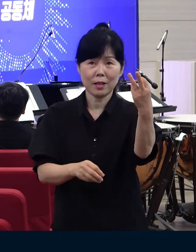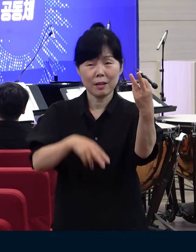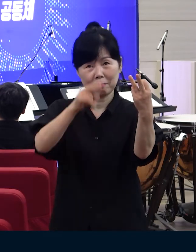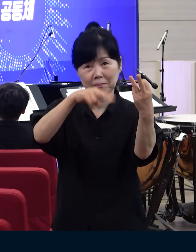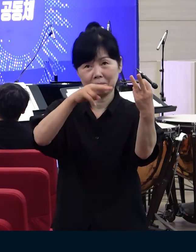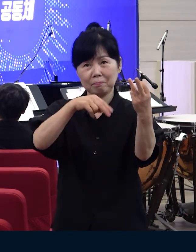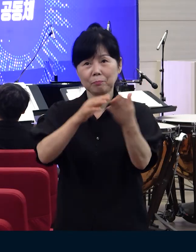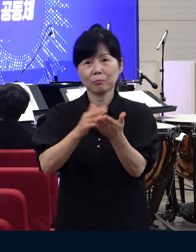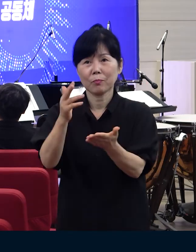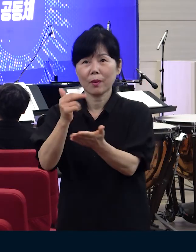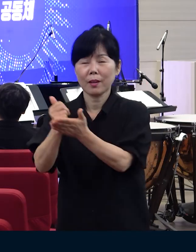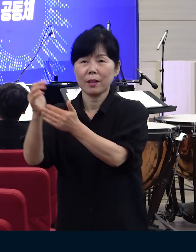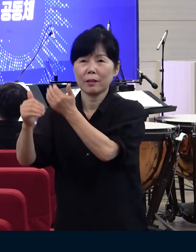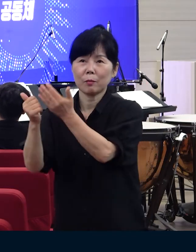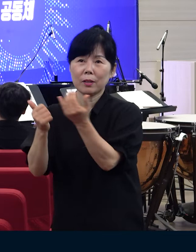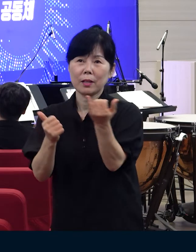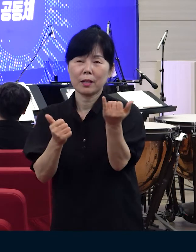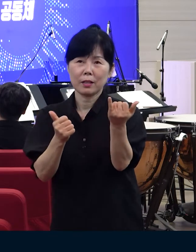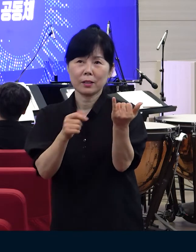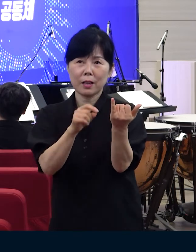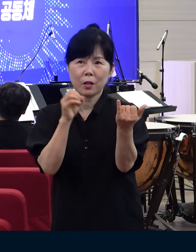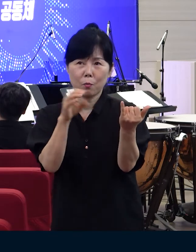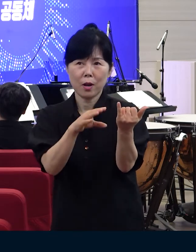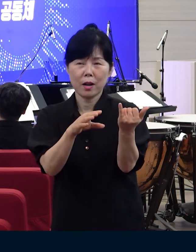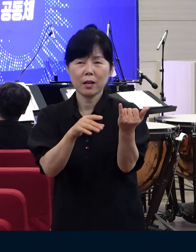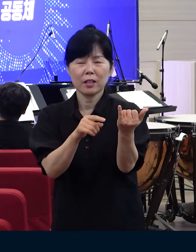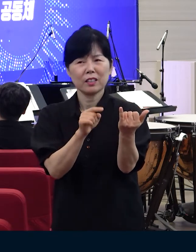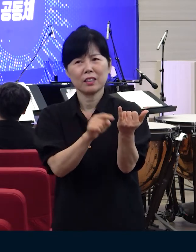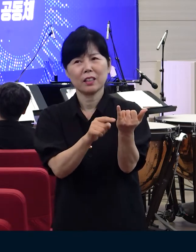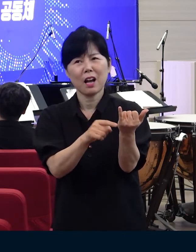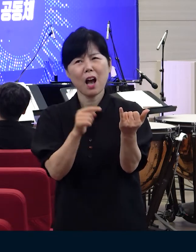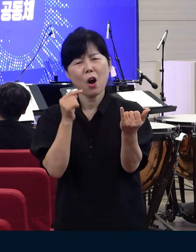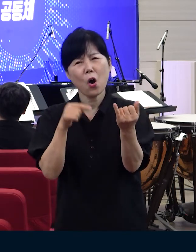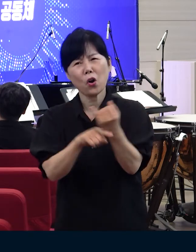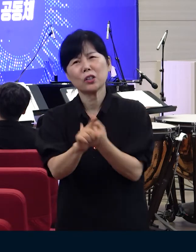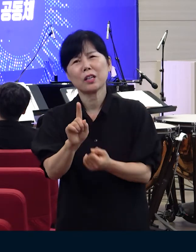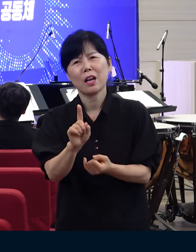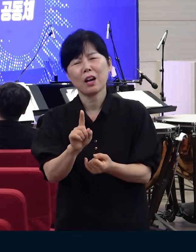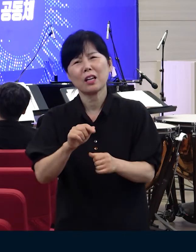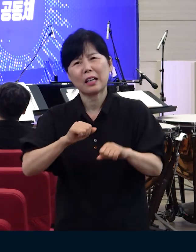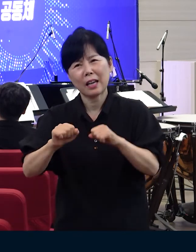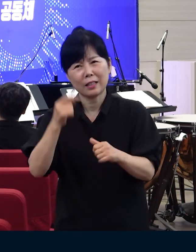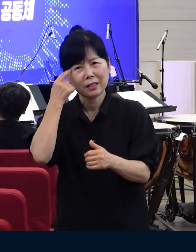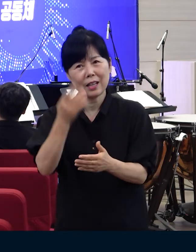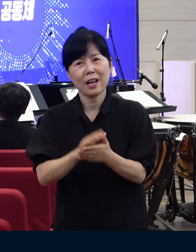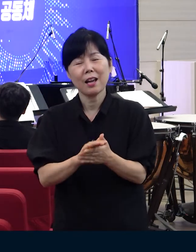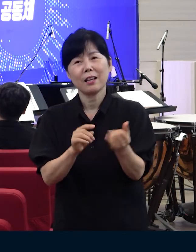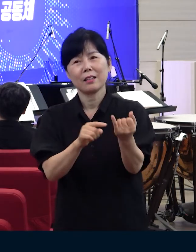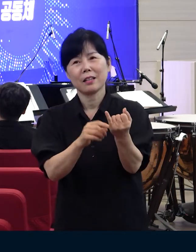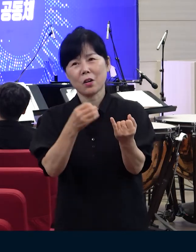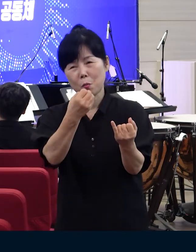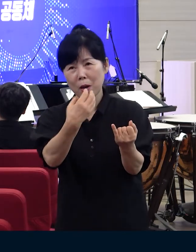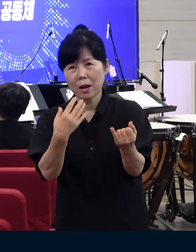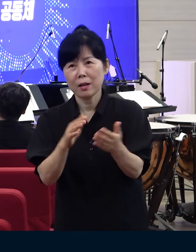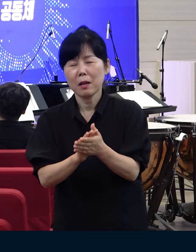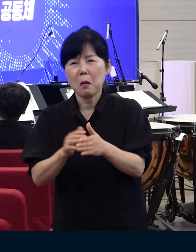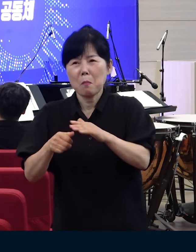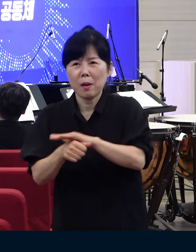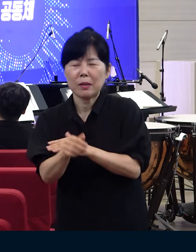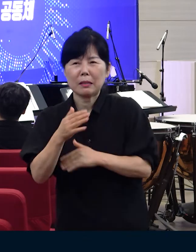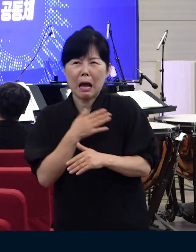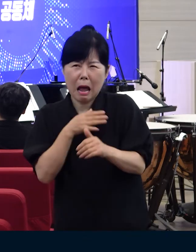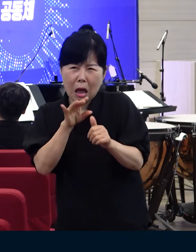읽습니다. 여호와 하나님이 여자에게 이르시되 내가 어찌하여 이렇게 하였느냐? 여자가 이르되 뱀이